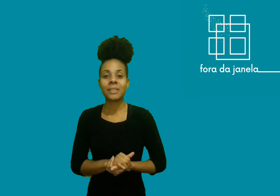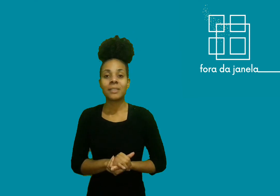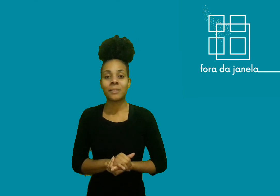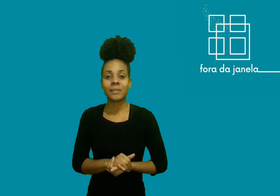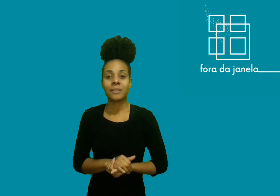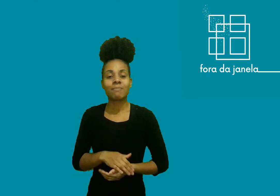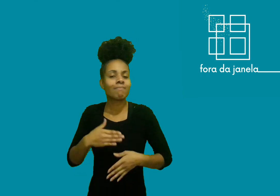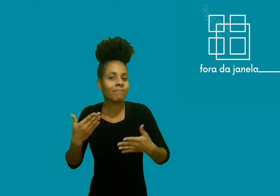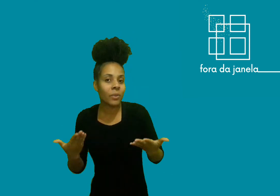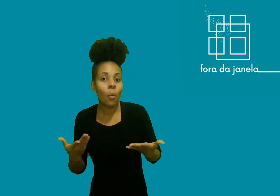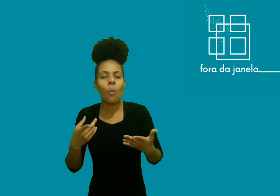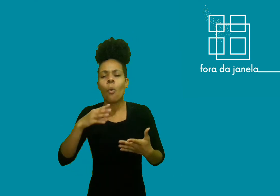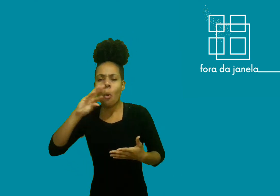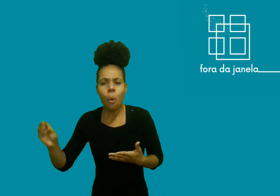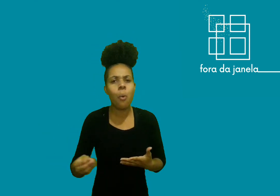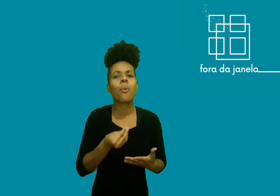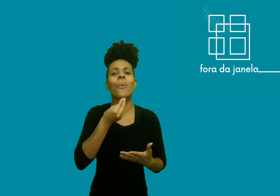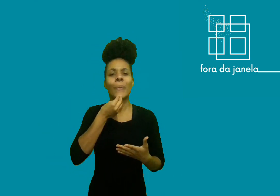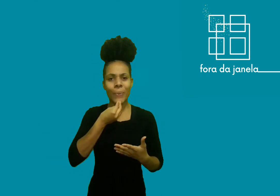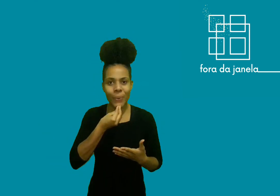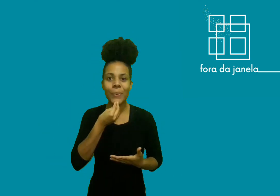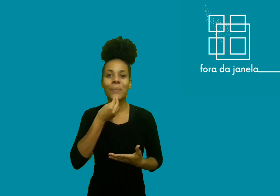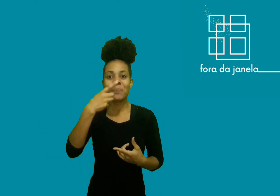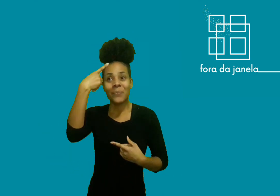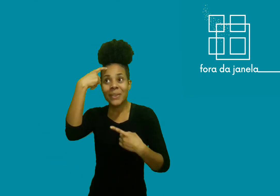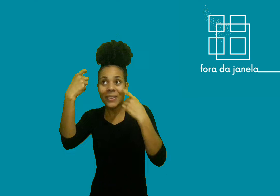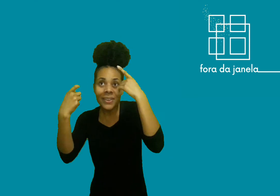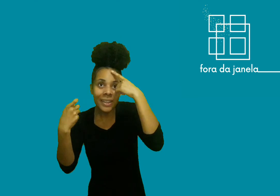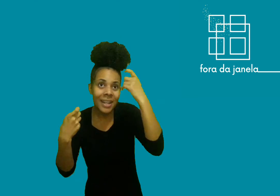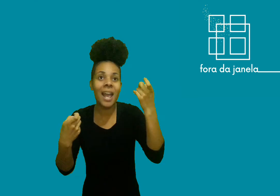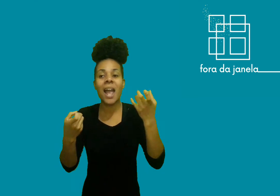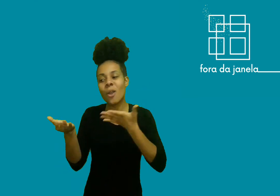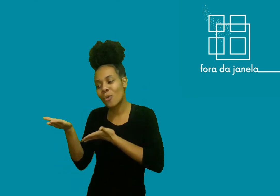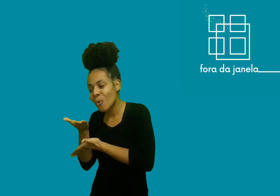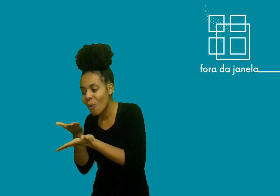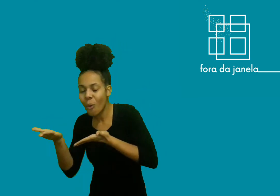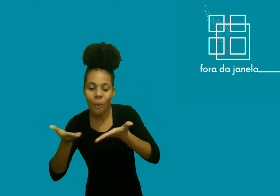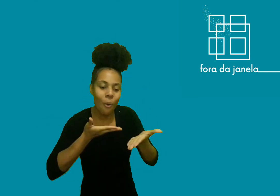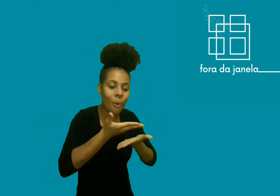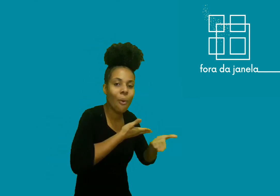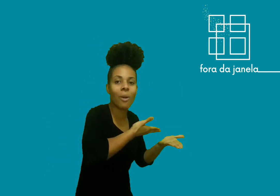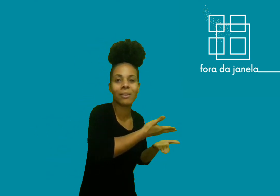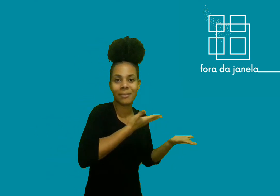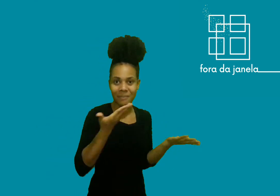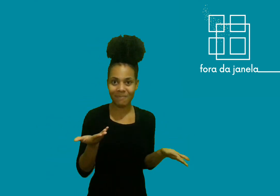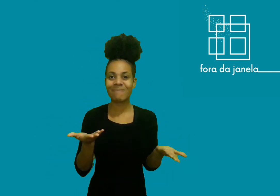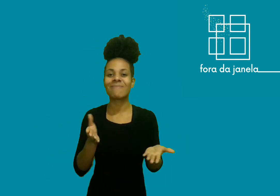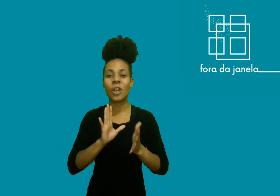com vocês, né, e com todos os ouvintes. Esse trabalho eu comecei não tem muito tempo, tem alguns 2,